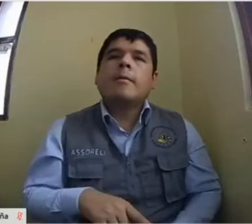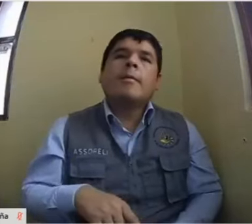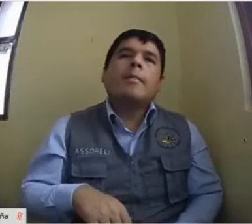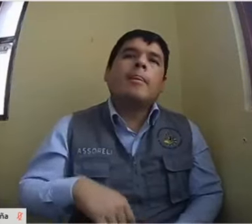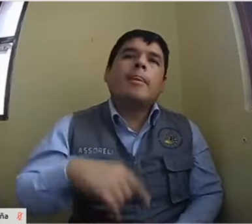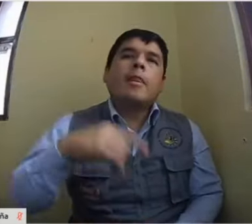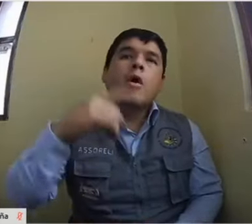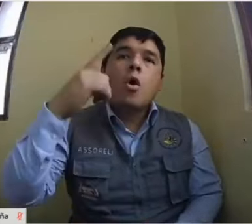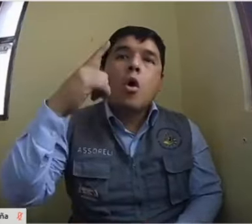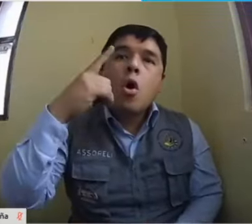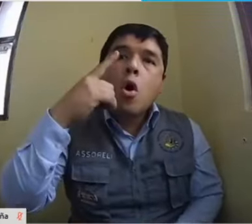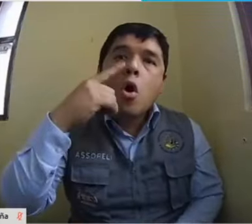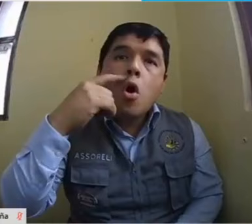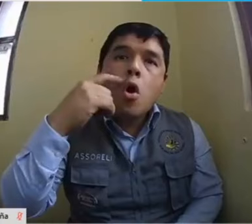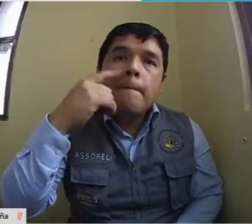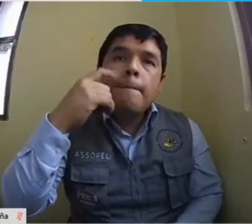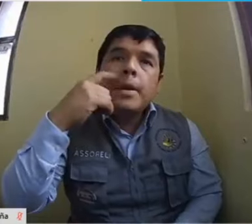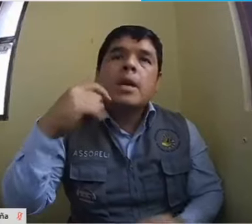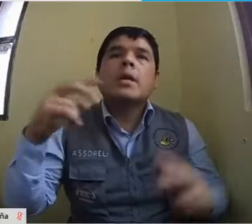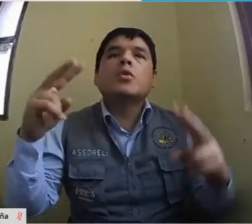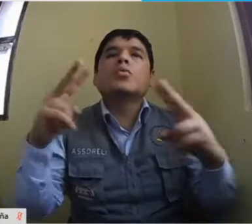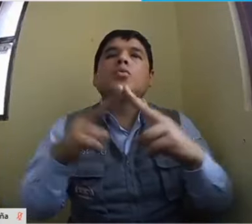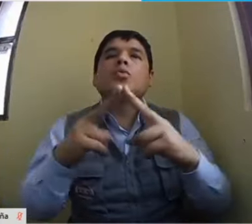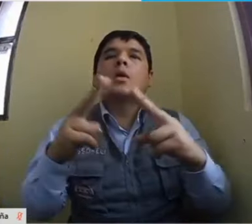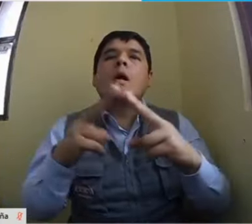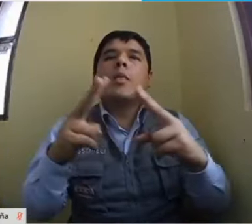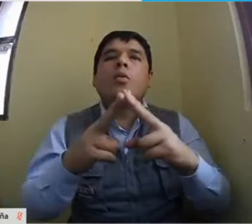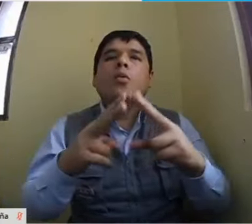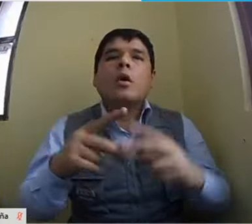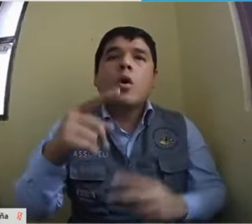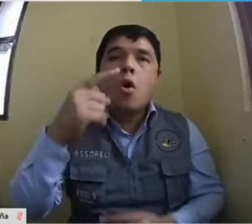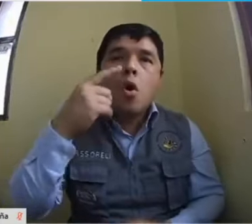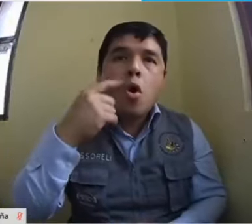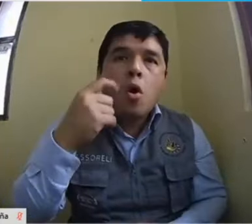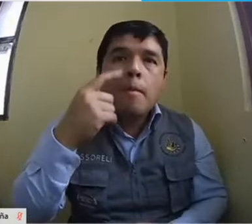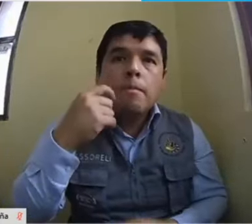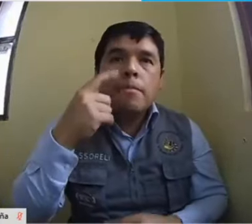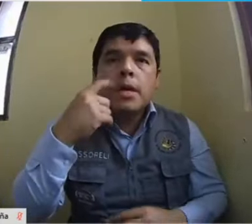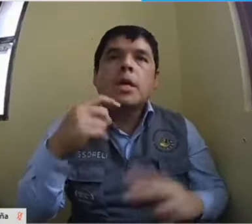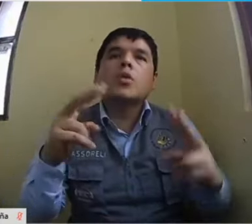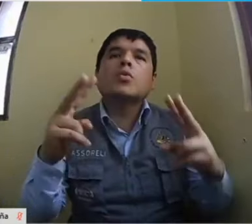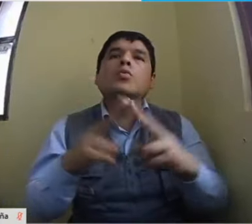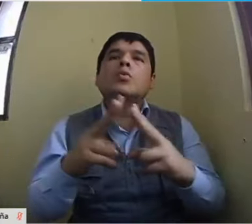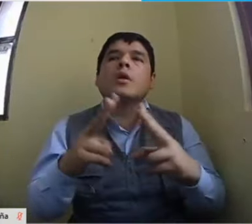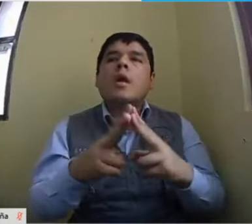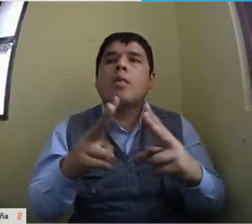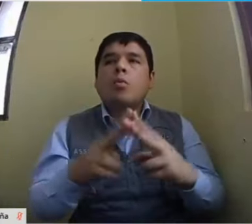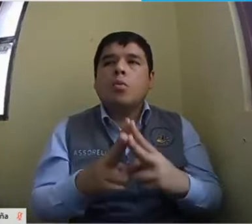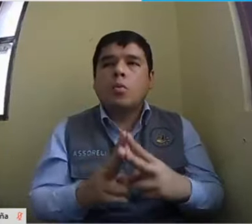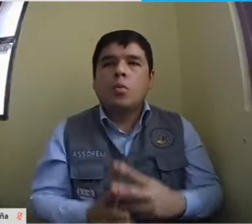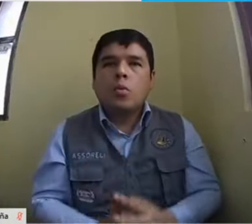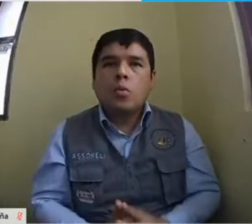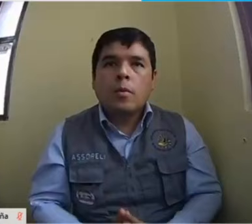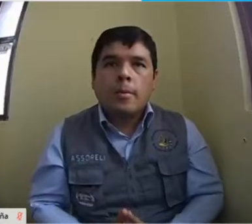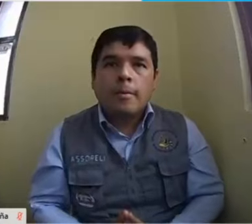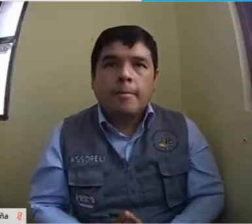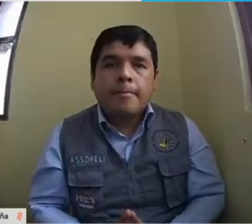y las dos B que se encuentran. Para cuñado, igual, hombre y el mismo movimiento de manos.